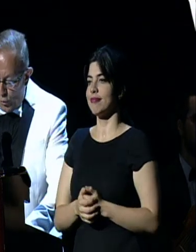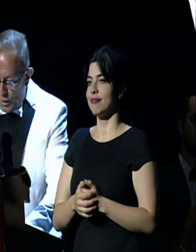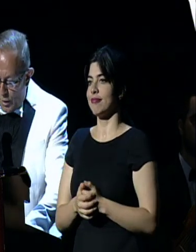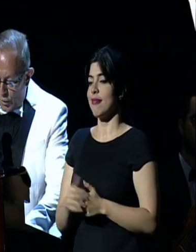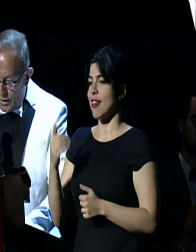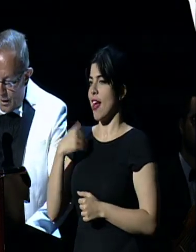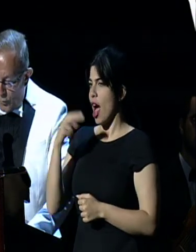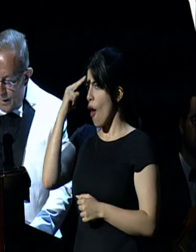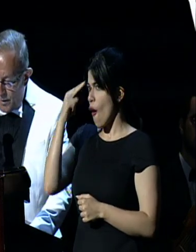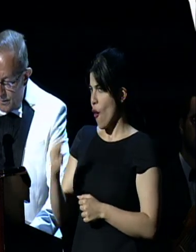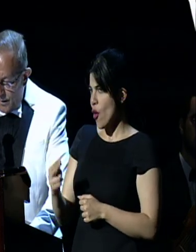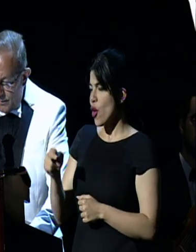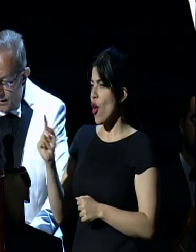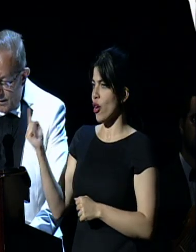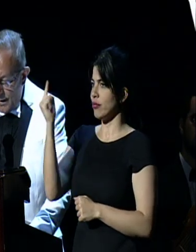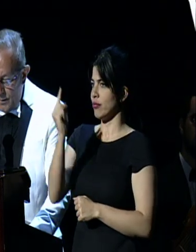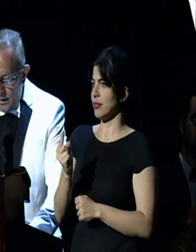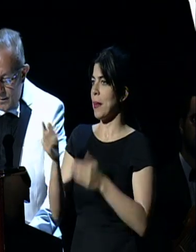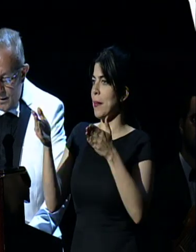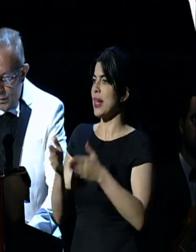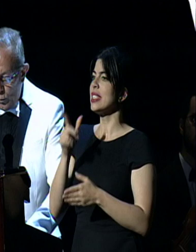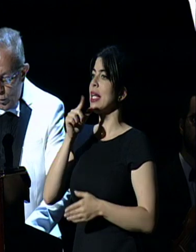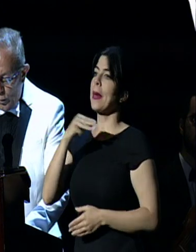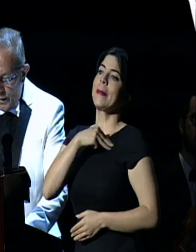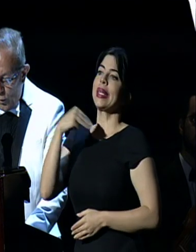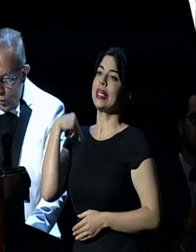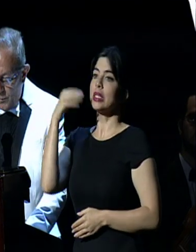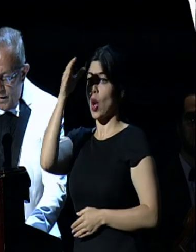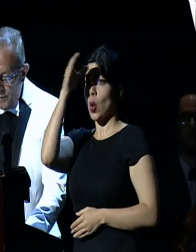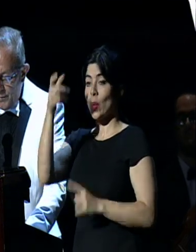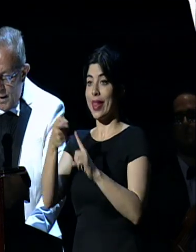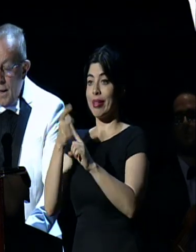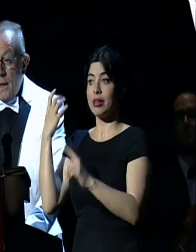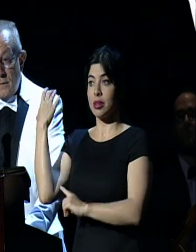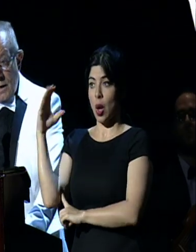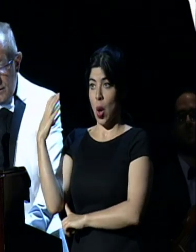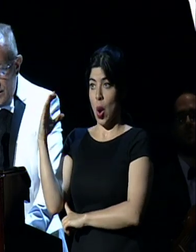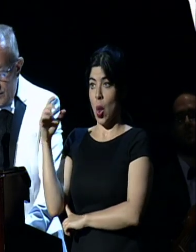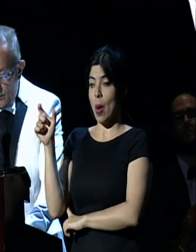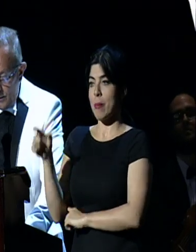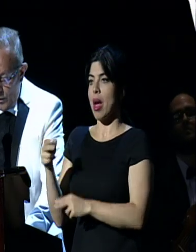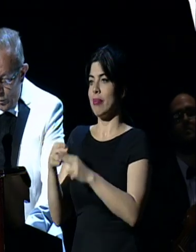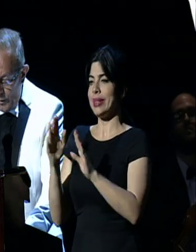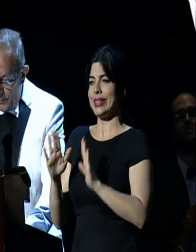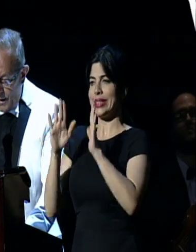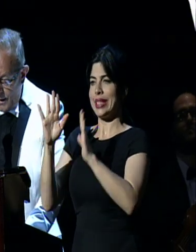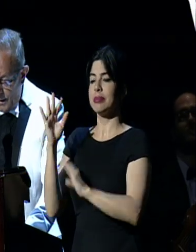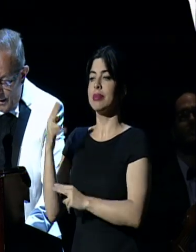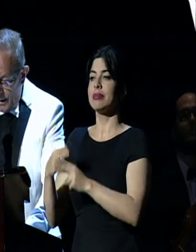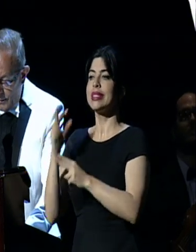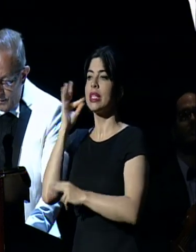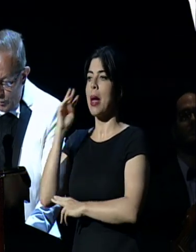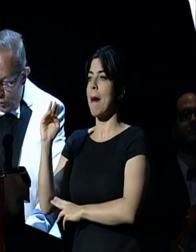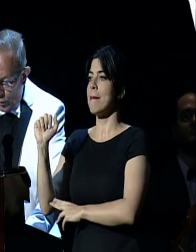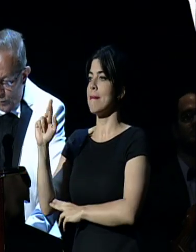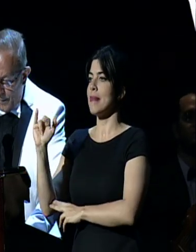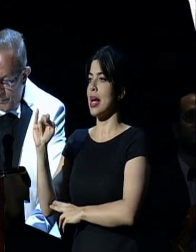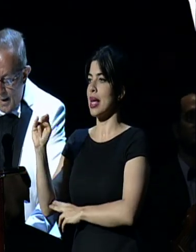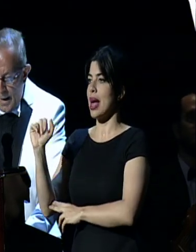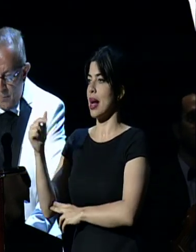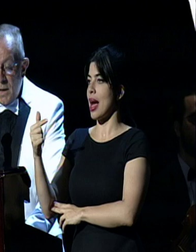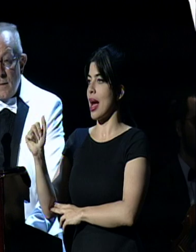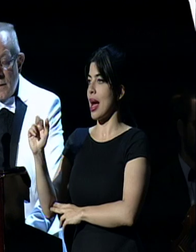Tenemos el honor de contar con la presencia de la ministra de Cultura de Colombia, excelentísima señora Mariana Garcés